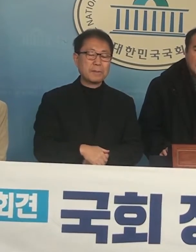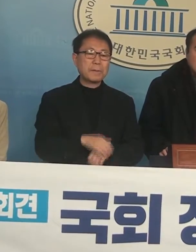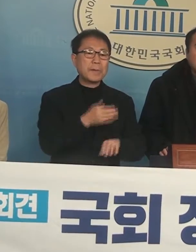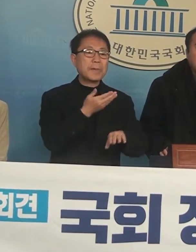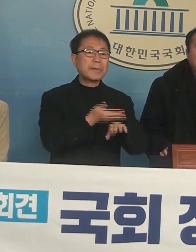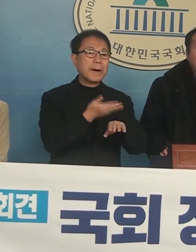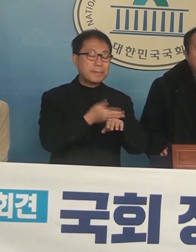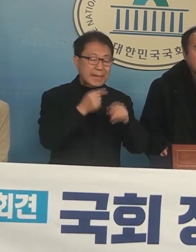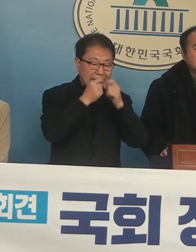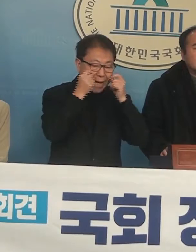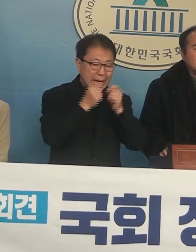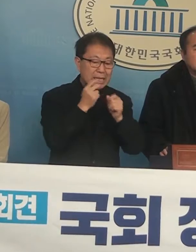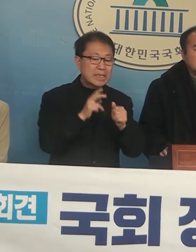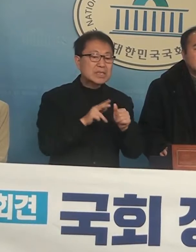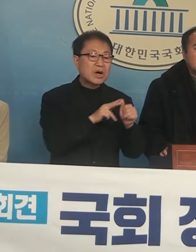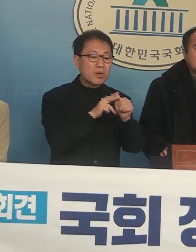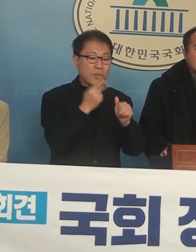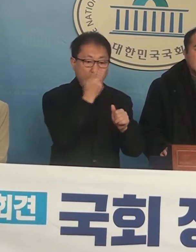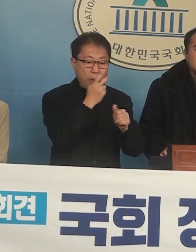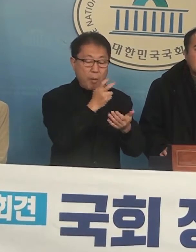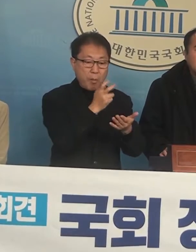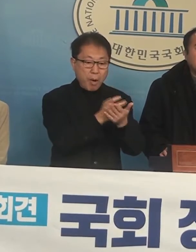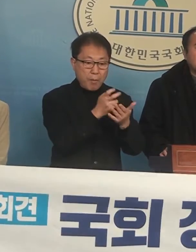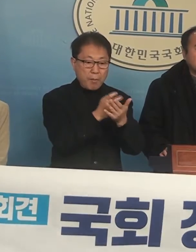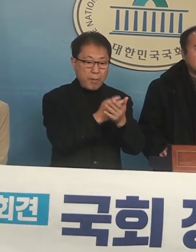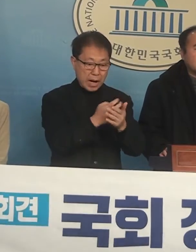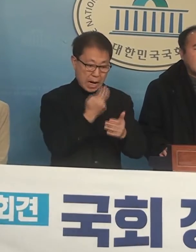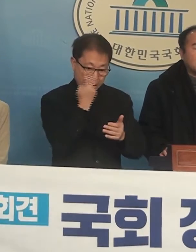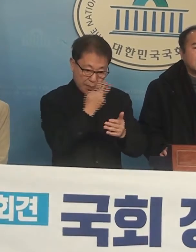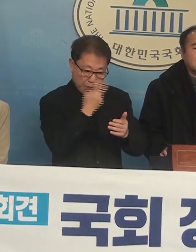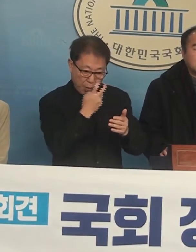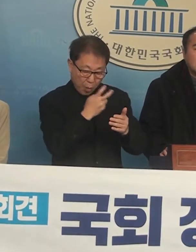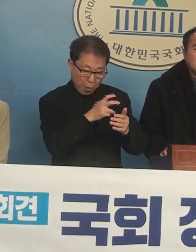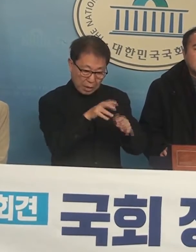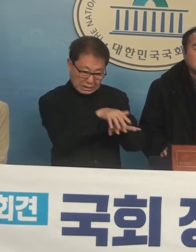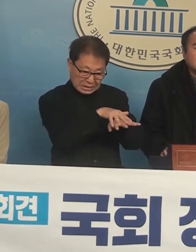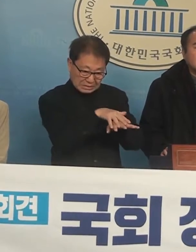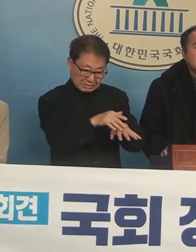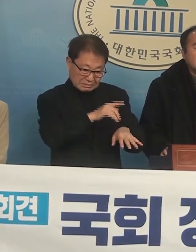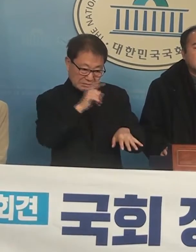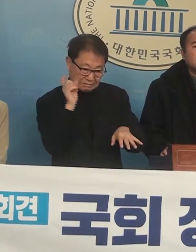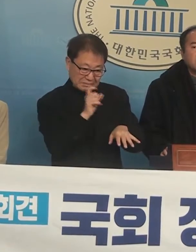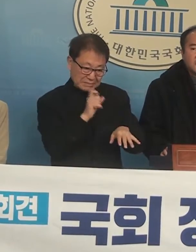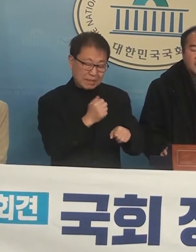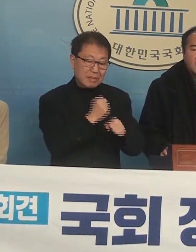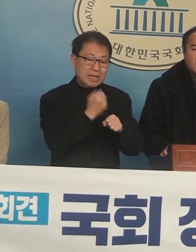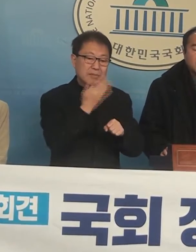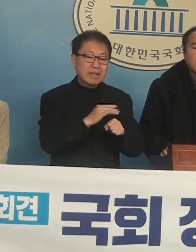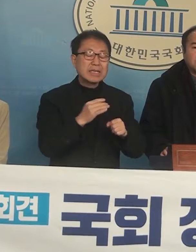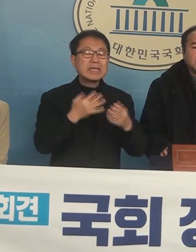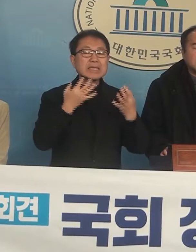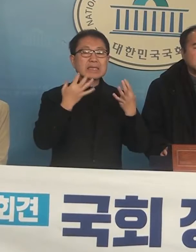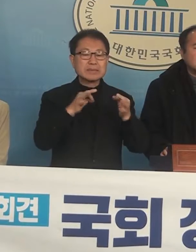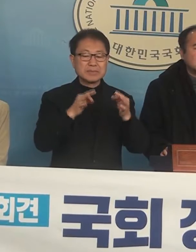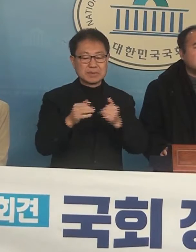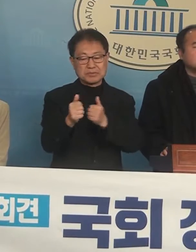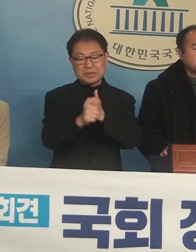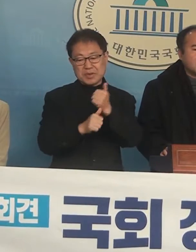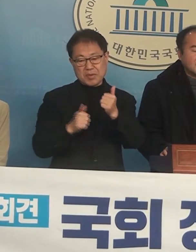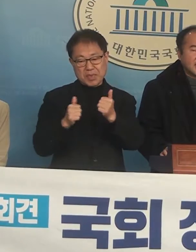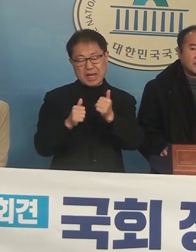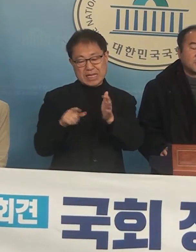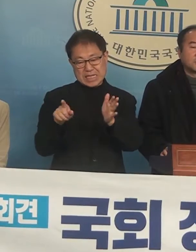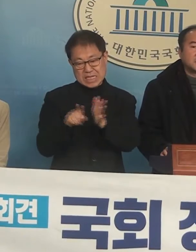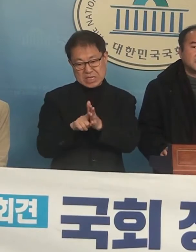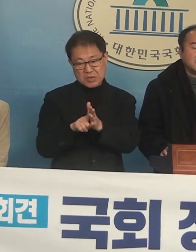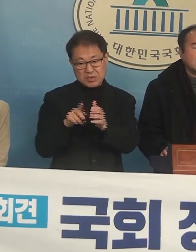다른 개인정보보호법 개정안에서 개인정보 감독기구를 강화하겠다고 하지만 금융위원회가 감독하고 있는